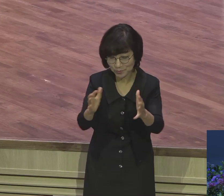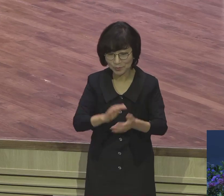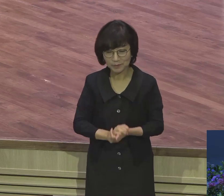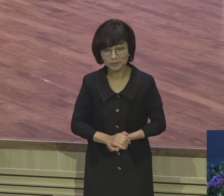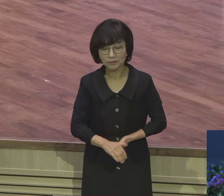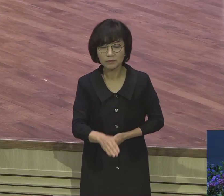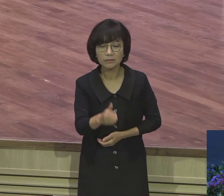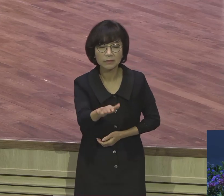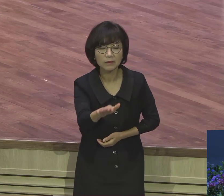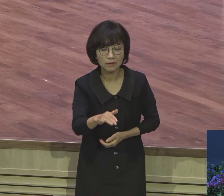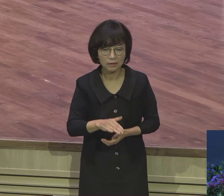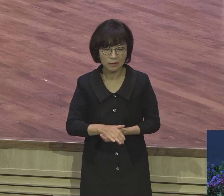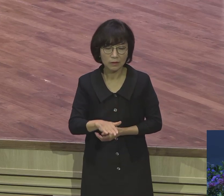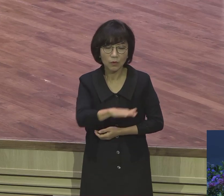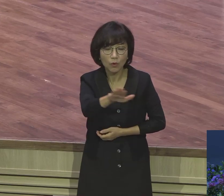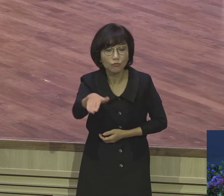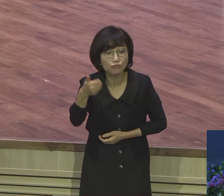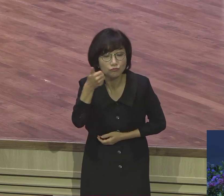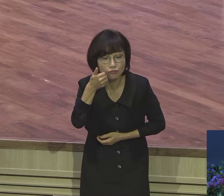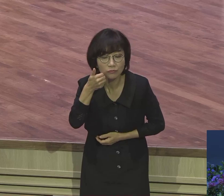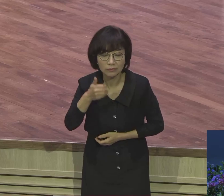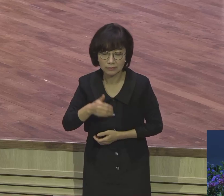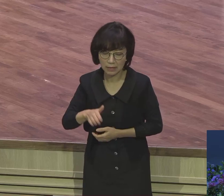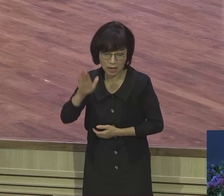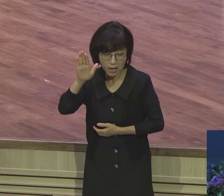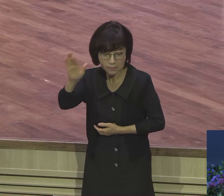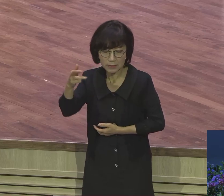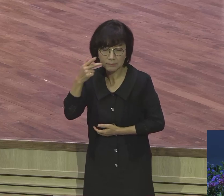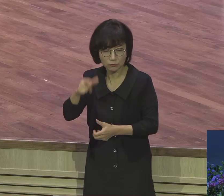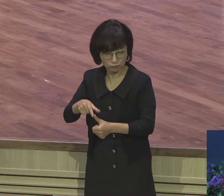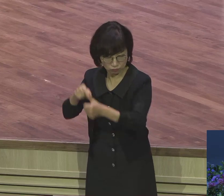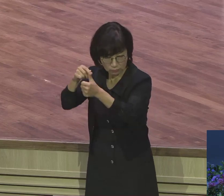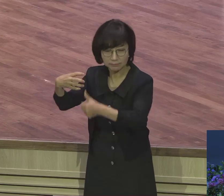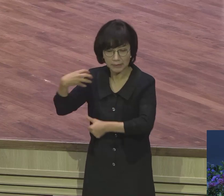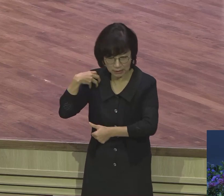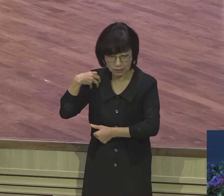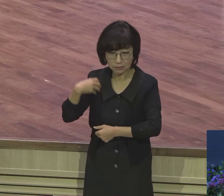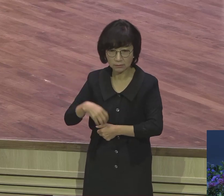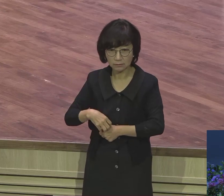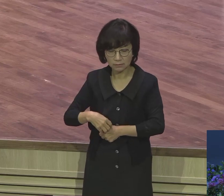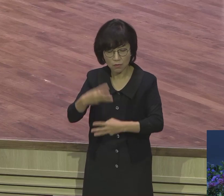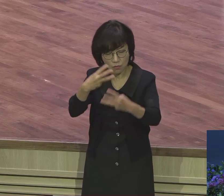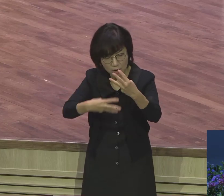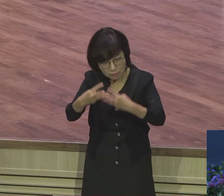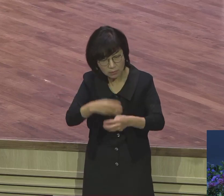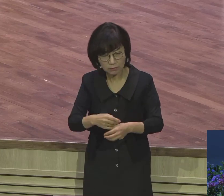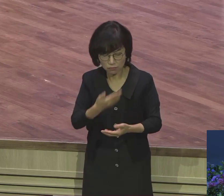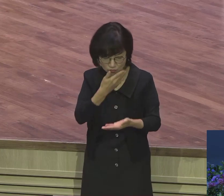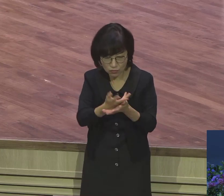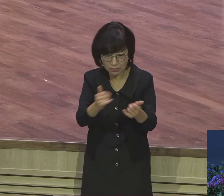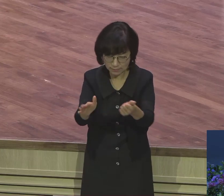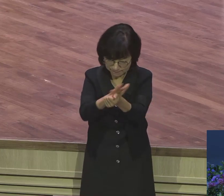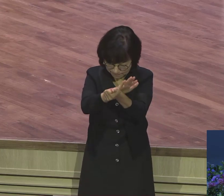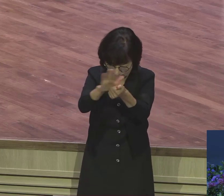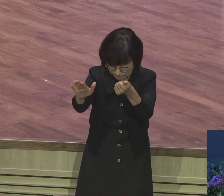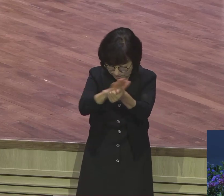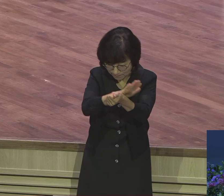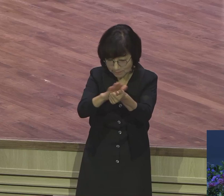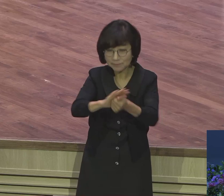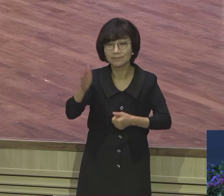당신들은 미국 살리들 유일한 남원자 랩런트다. 주역들이다. 위로 격려할 수밖에 없어요. 이번